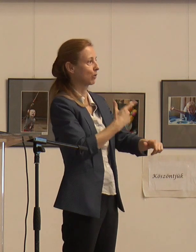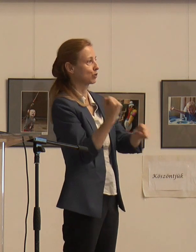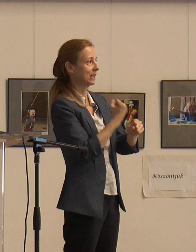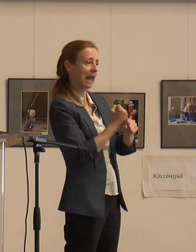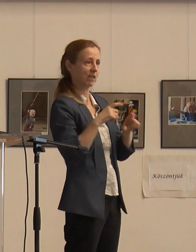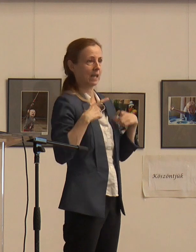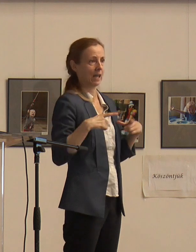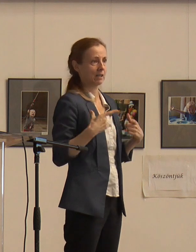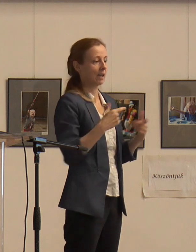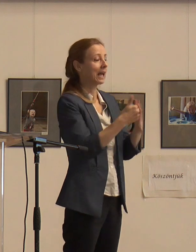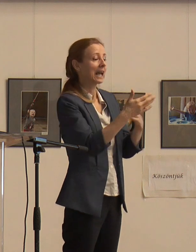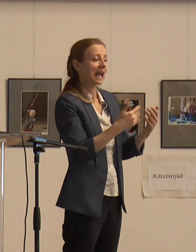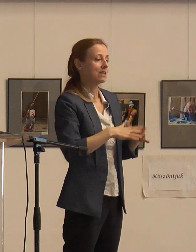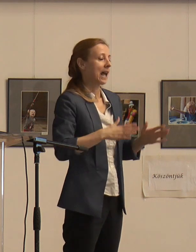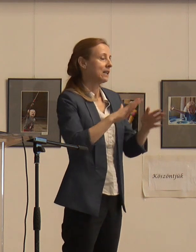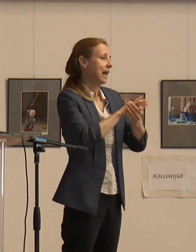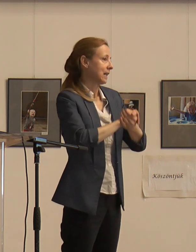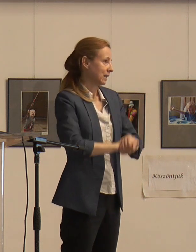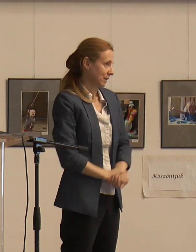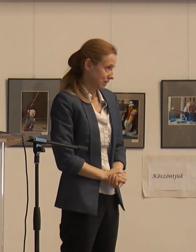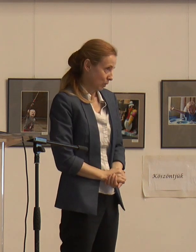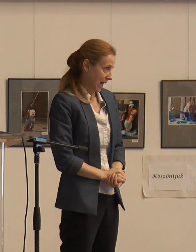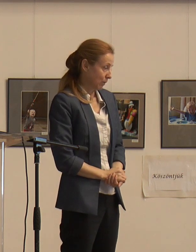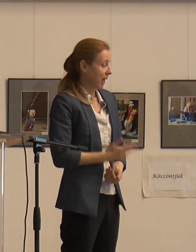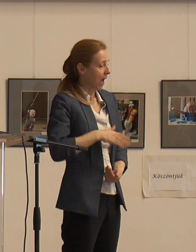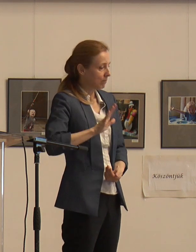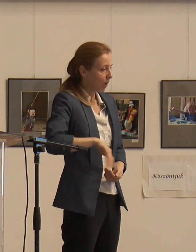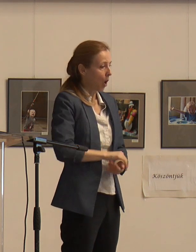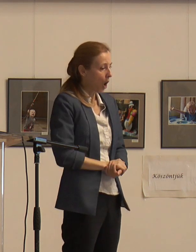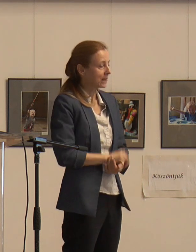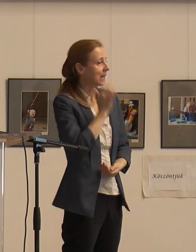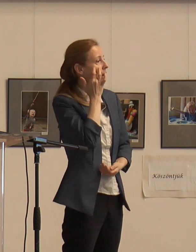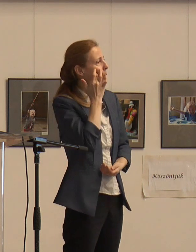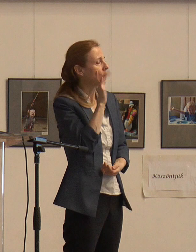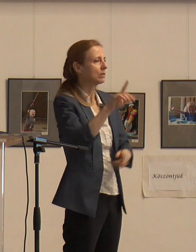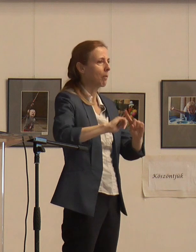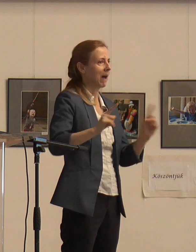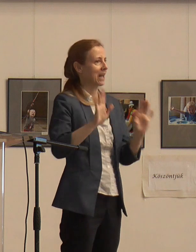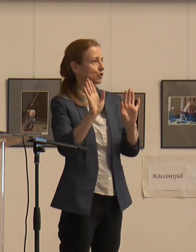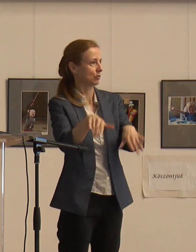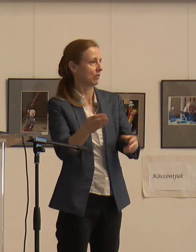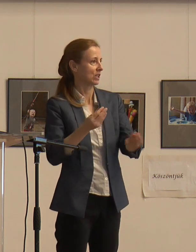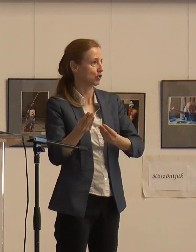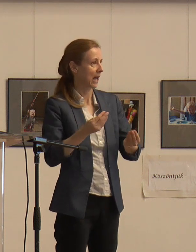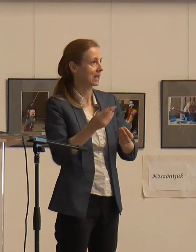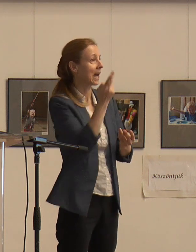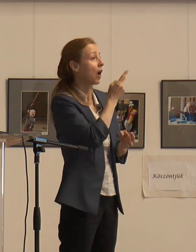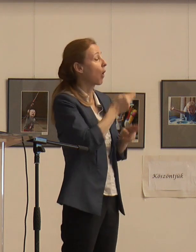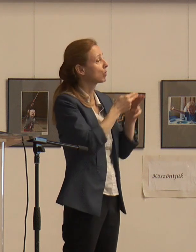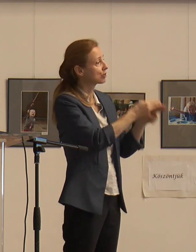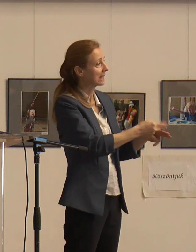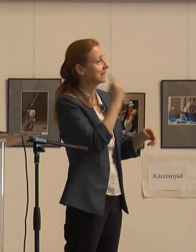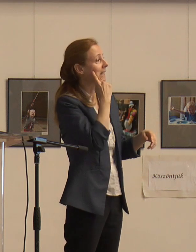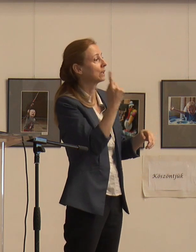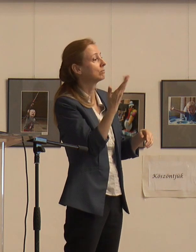értik. Kezed letenni öletve, és hagyni, hogy gondolat más viselje. Ahol segíteni